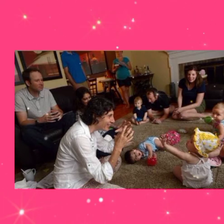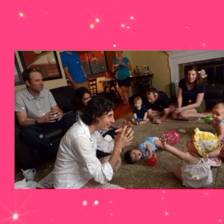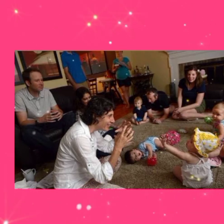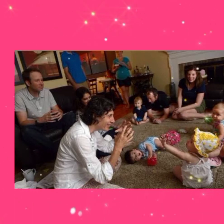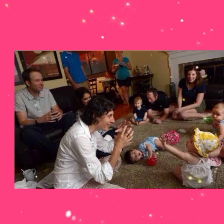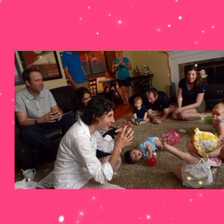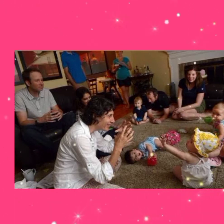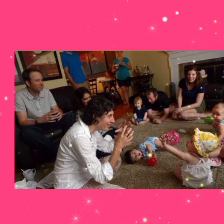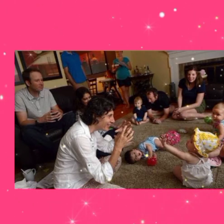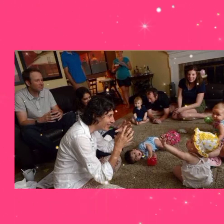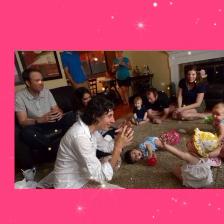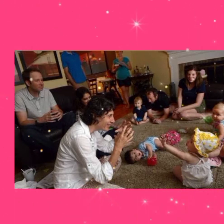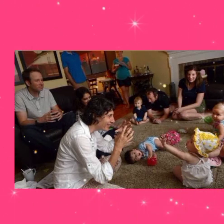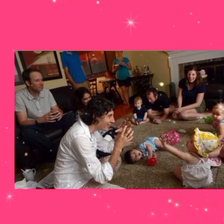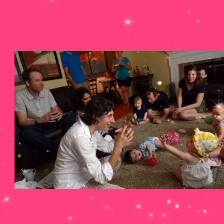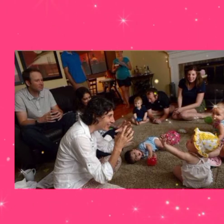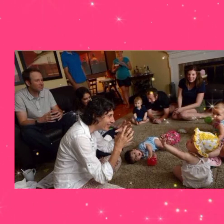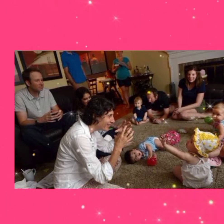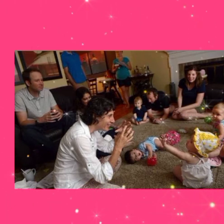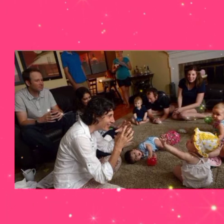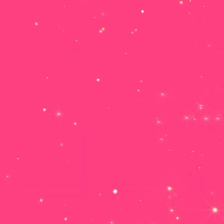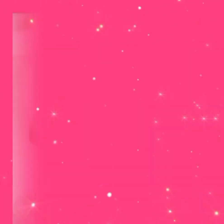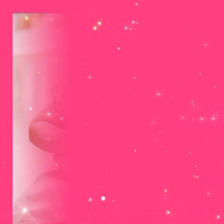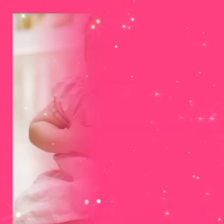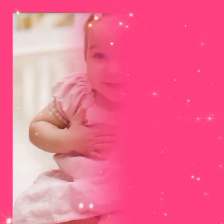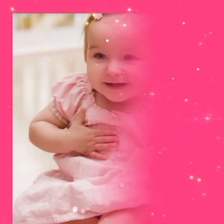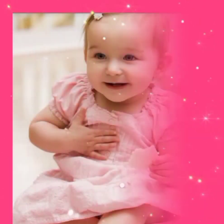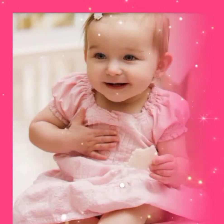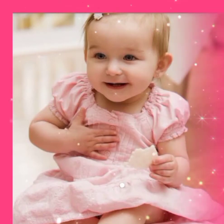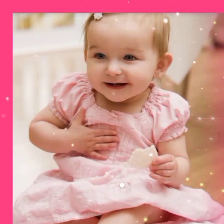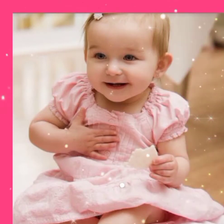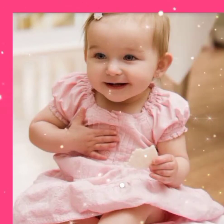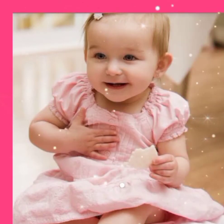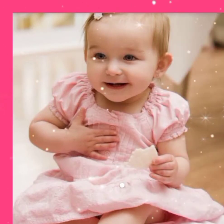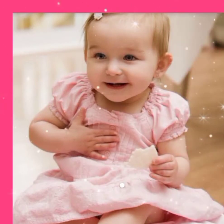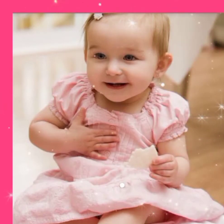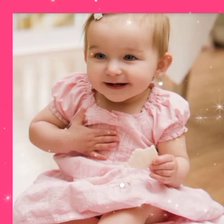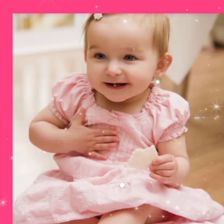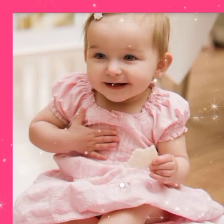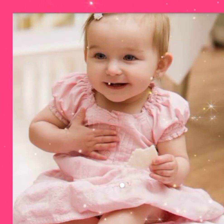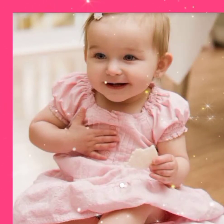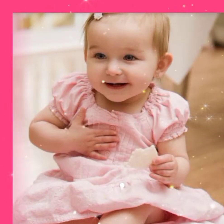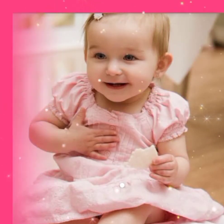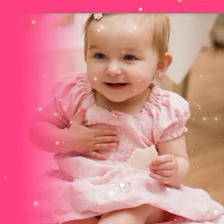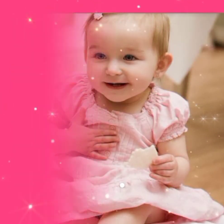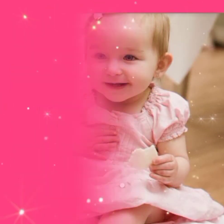आइए सीखते हैं 1 साल से कम उम्र के बच्चों के लिए इब्तिदाई इशारात।